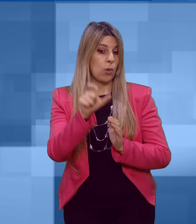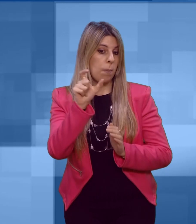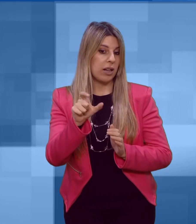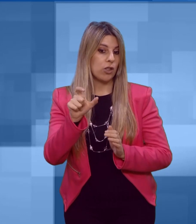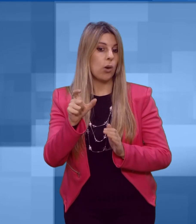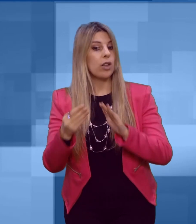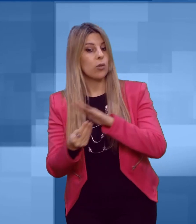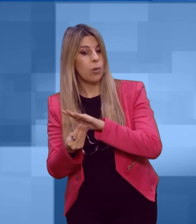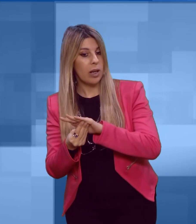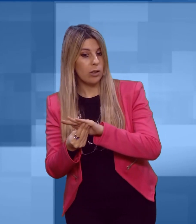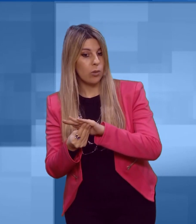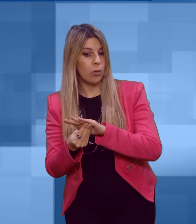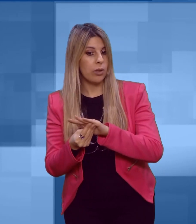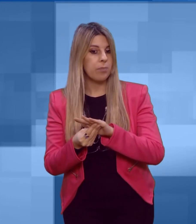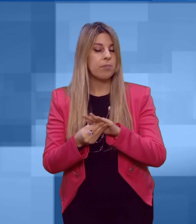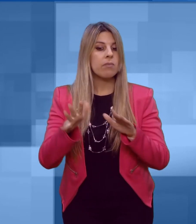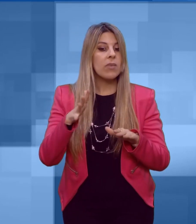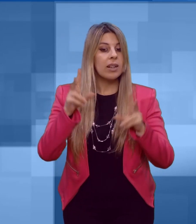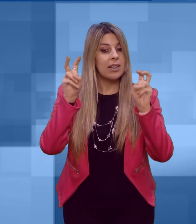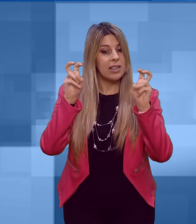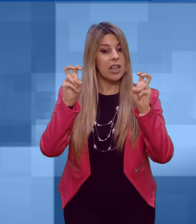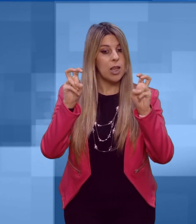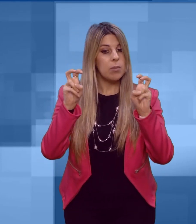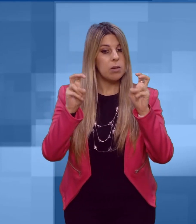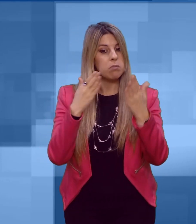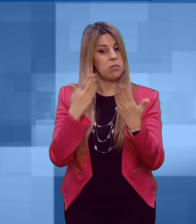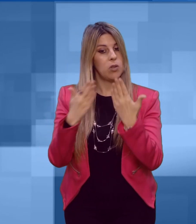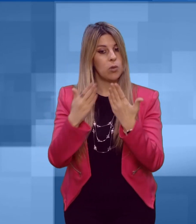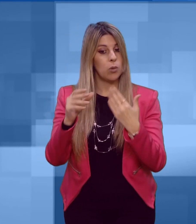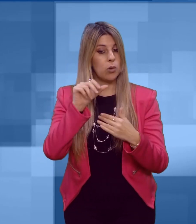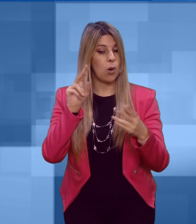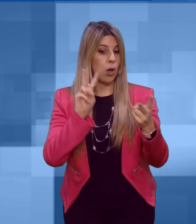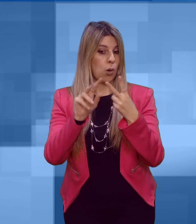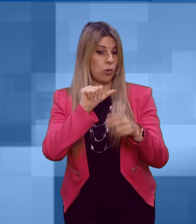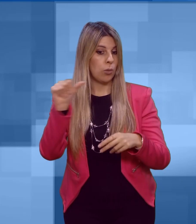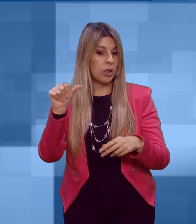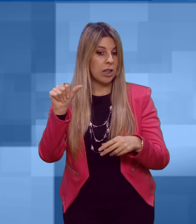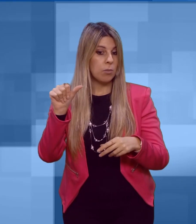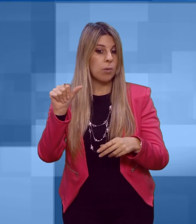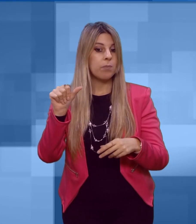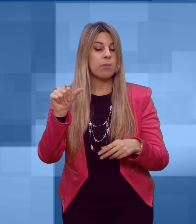operatori. Tra i temi affrontati nel primo incontro, quelli relativi ad anemie,